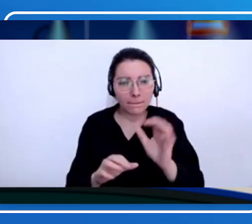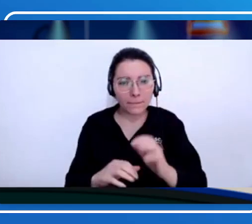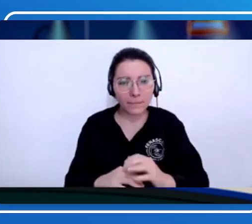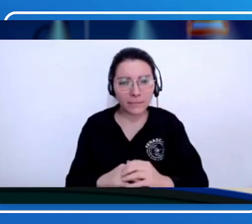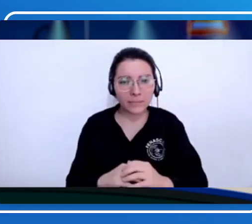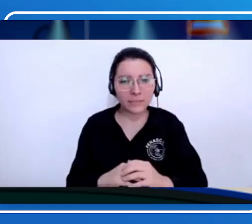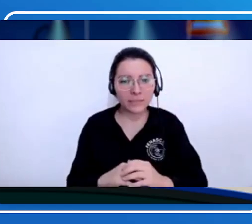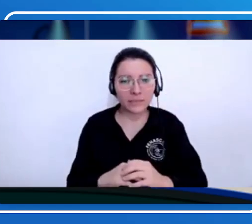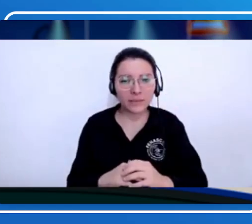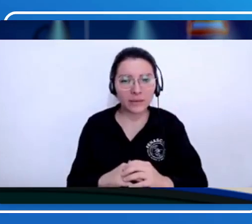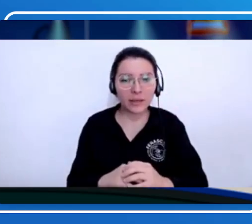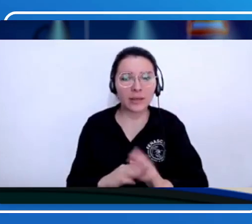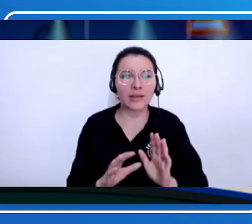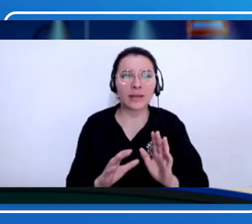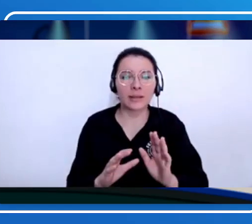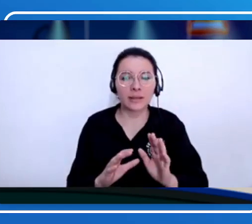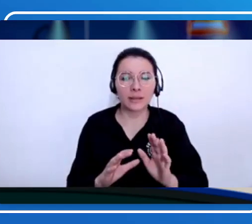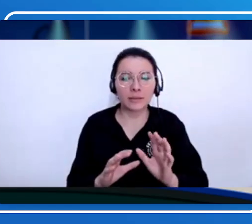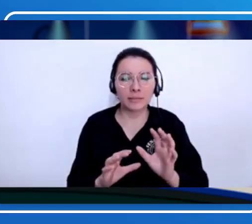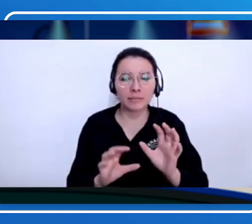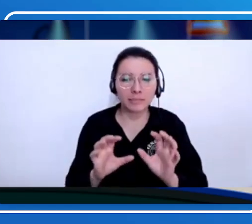se han venido.